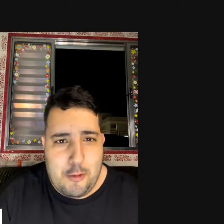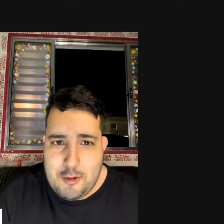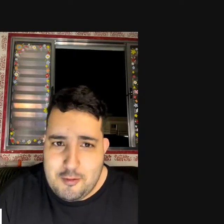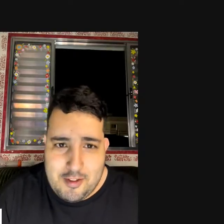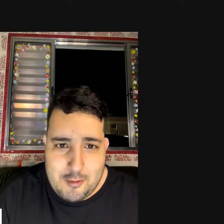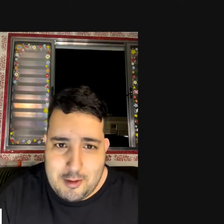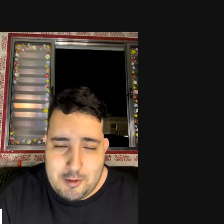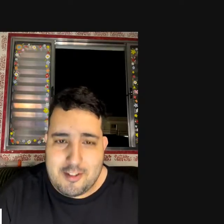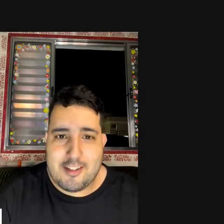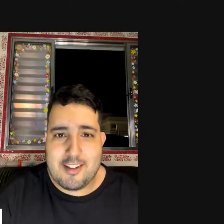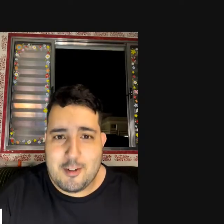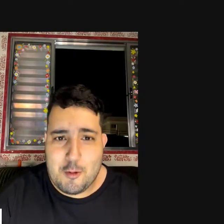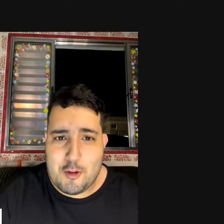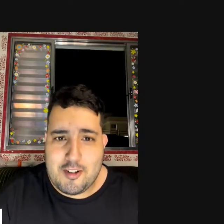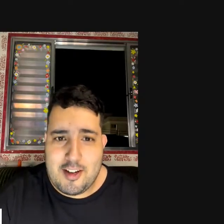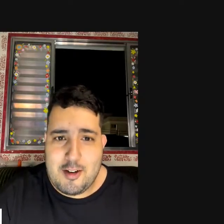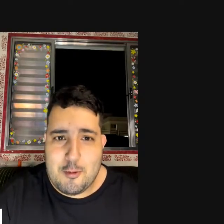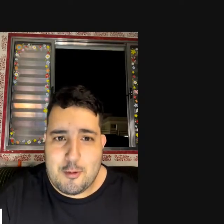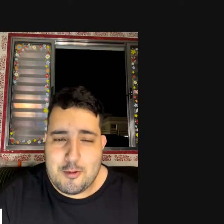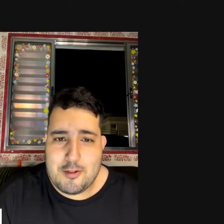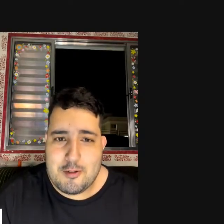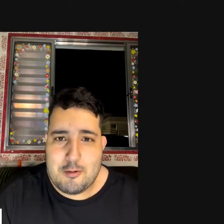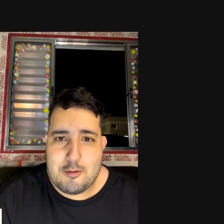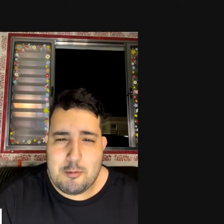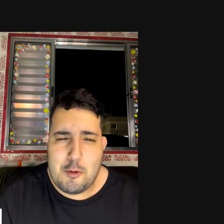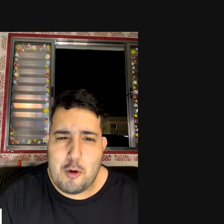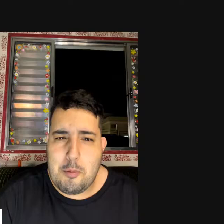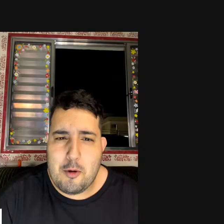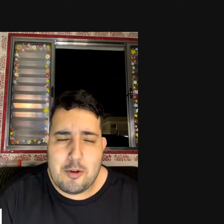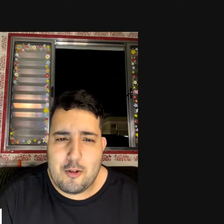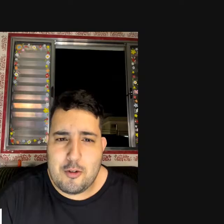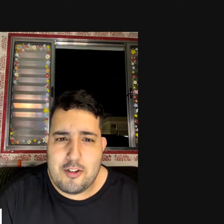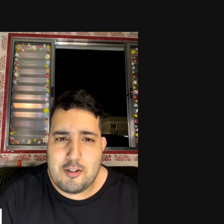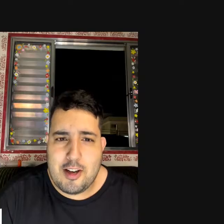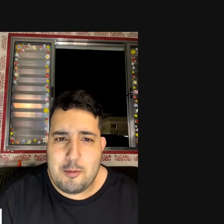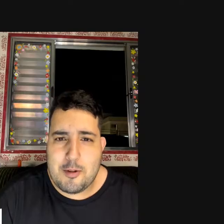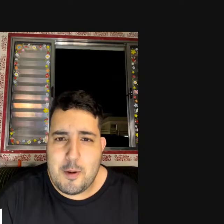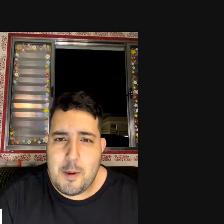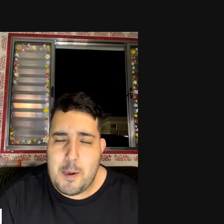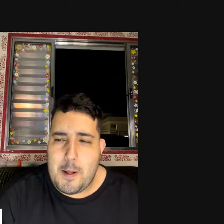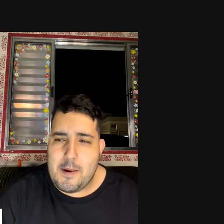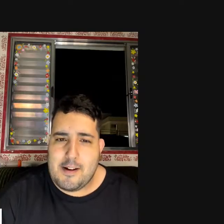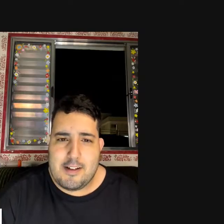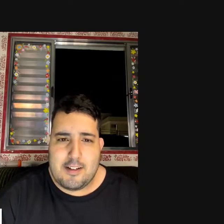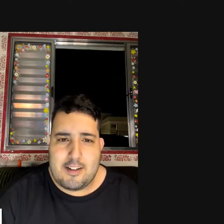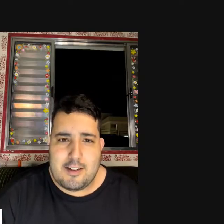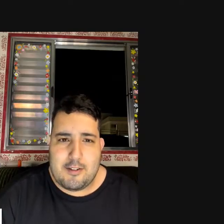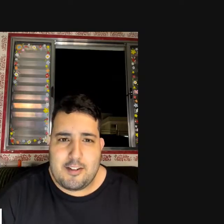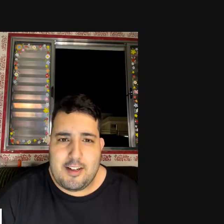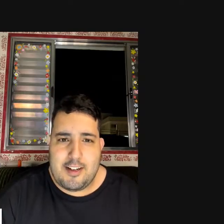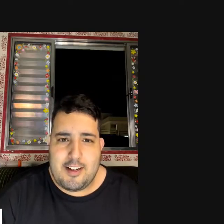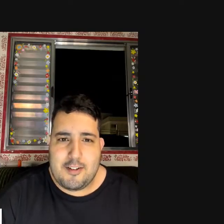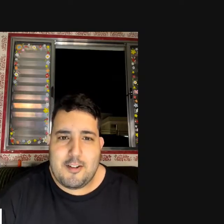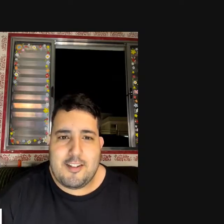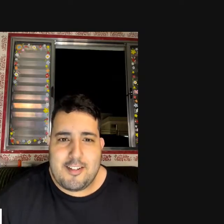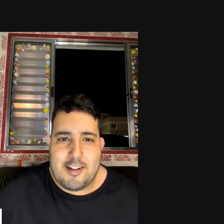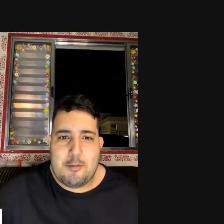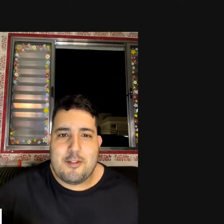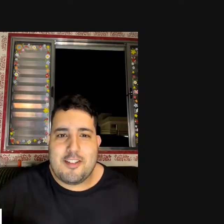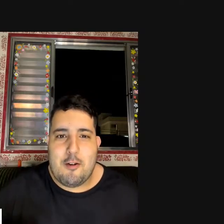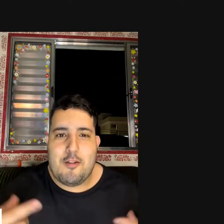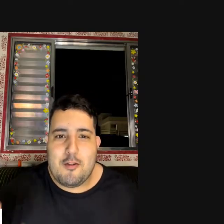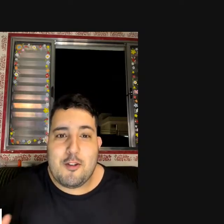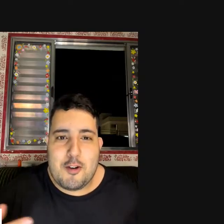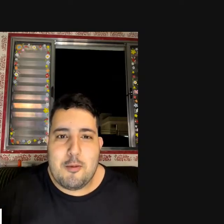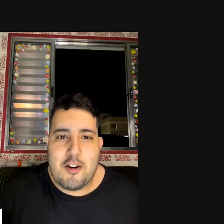É muito difícil Libras. Eu só sei o meu nome e algumas coisas que eu lembro. Eu sei que nós